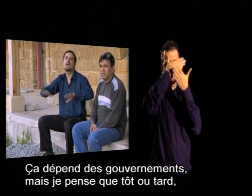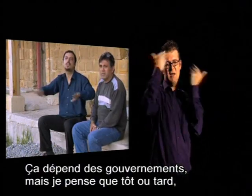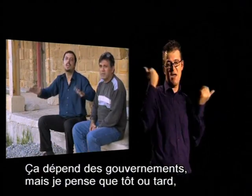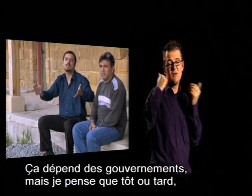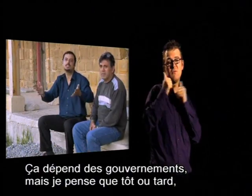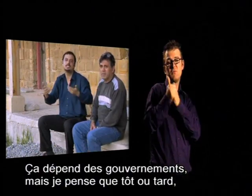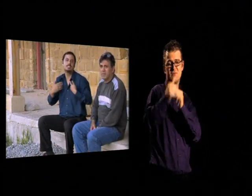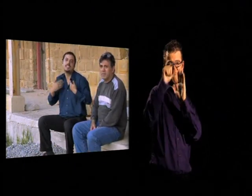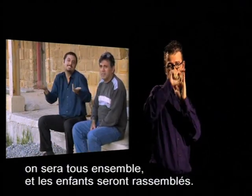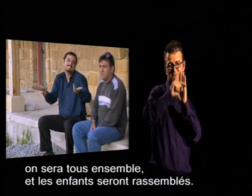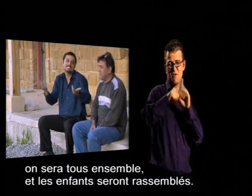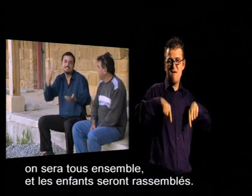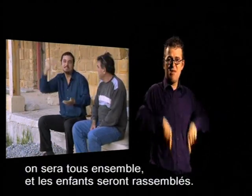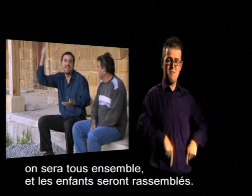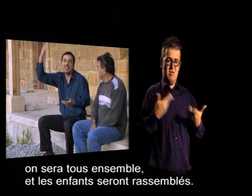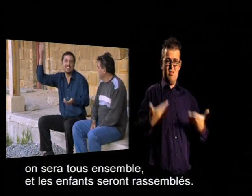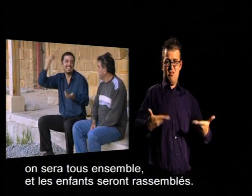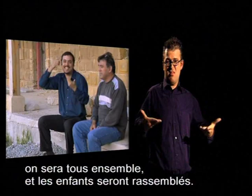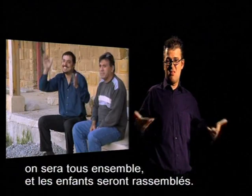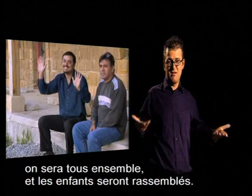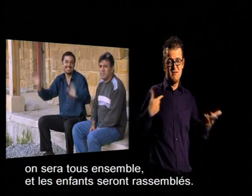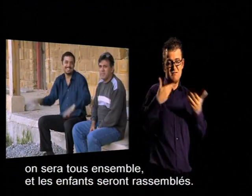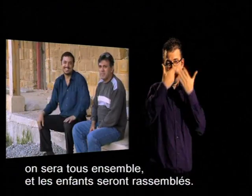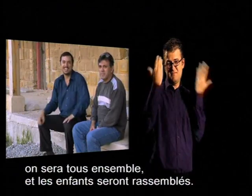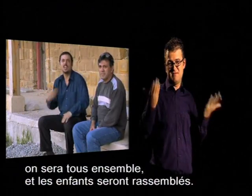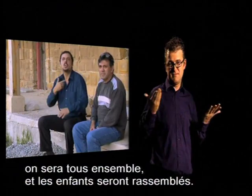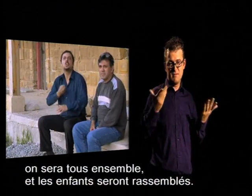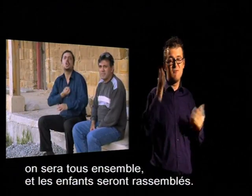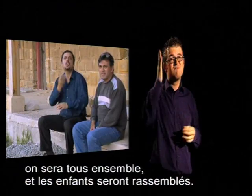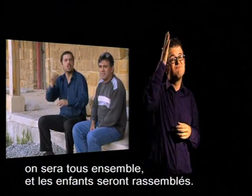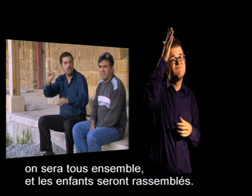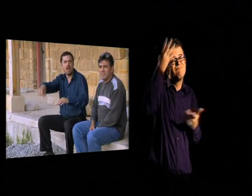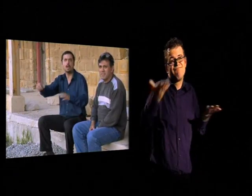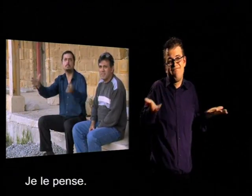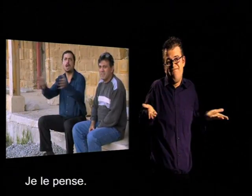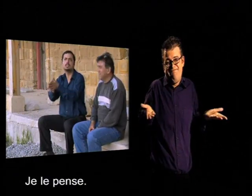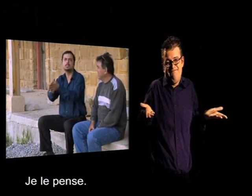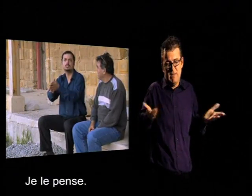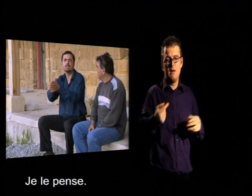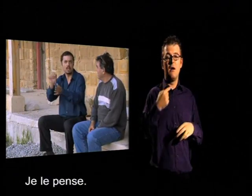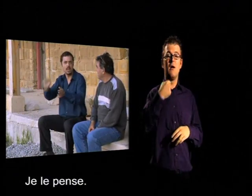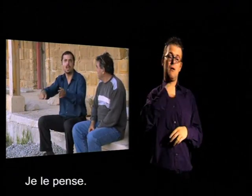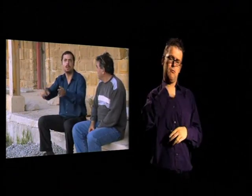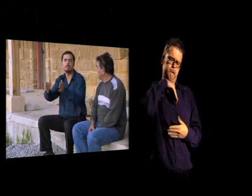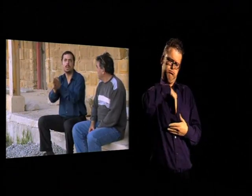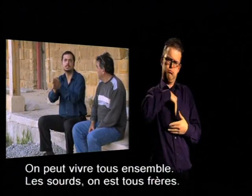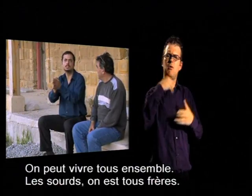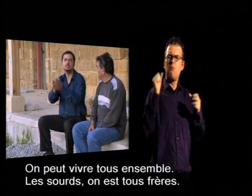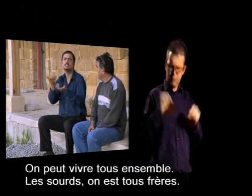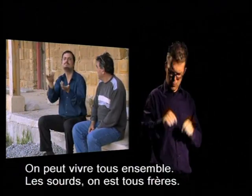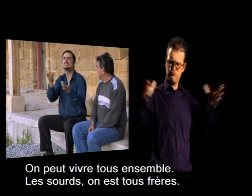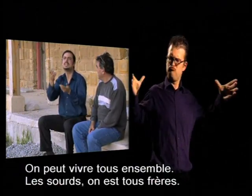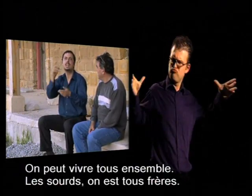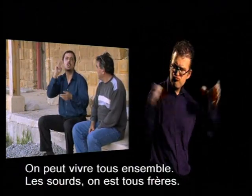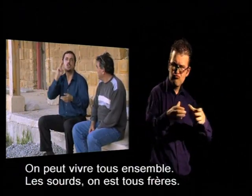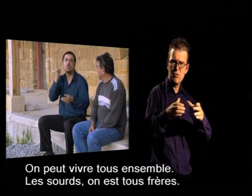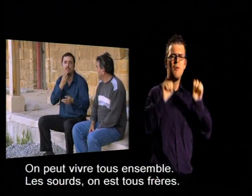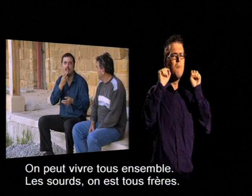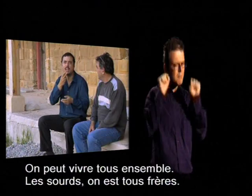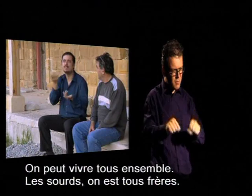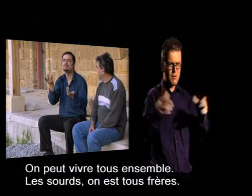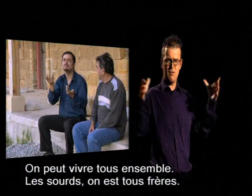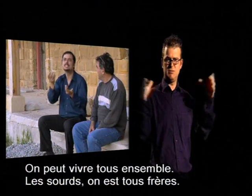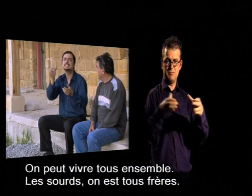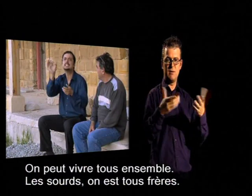Mais je pense que tôt ou tard, on sera tous ensemble. Et les enfants seront rassemblés. Je le pense. On peut vivre tous ensemble.